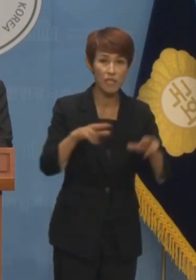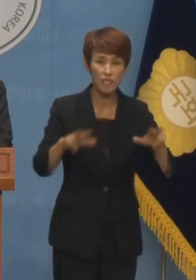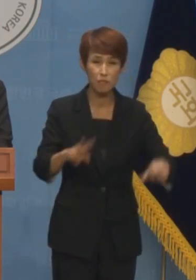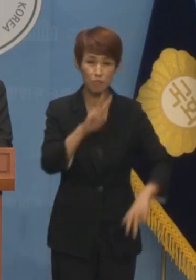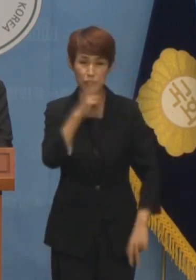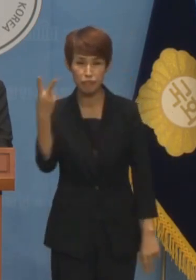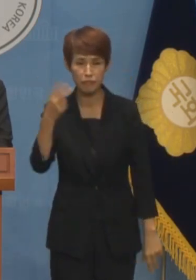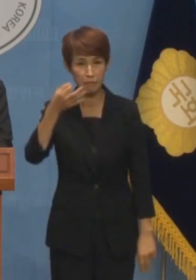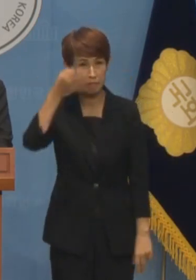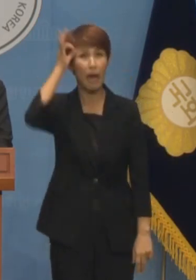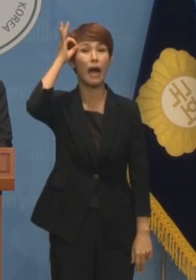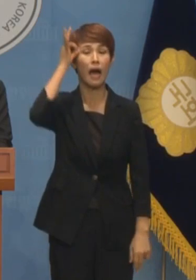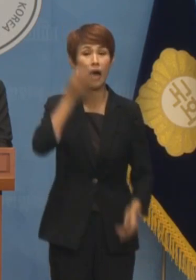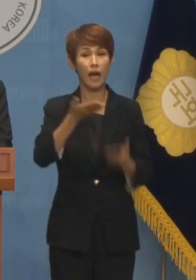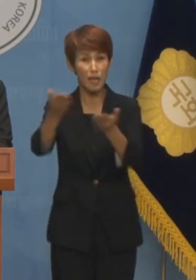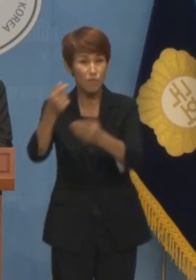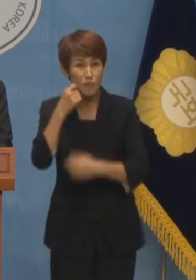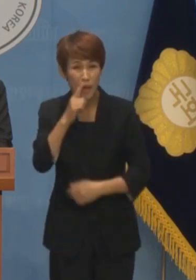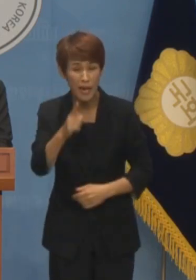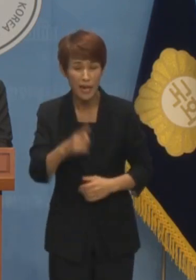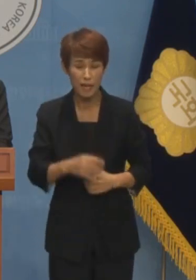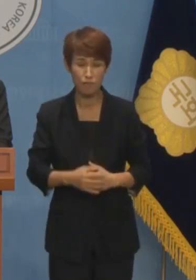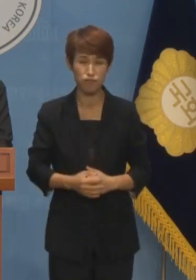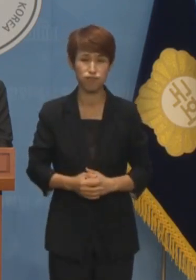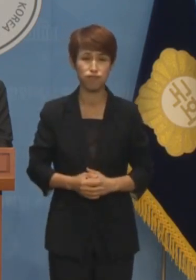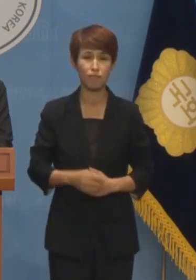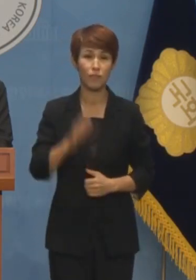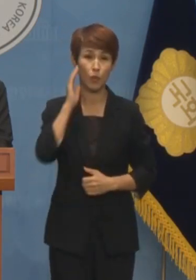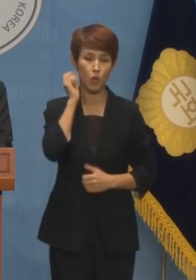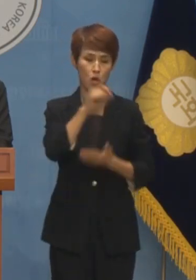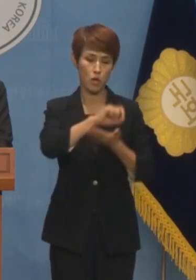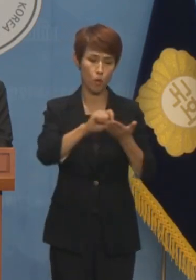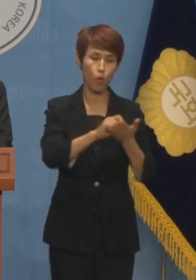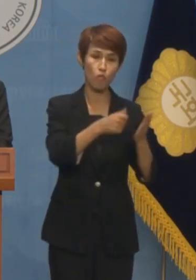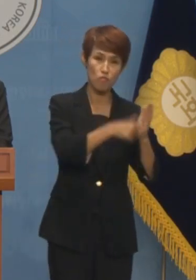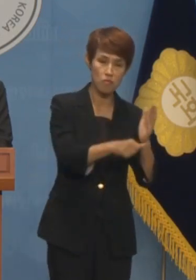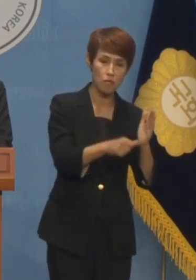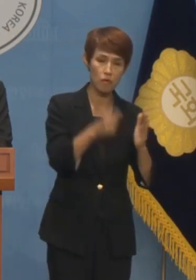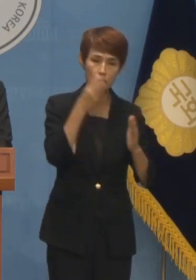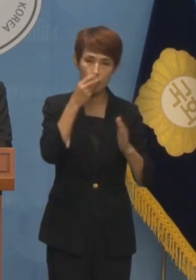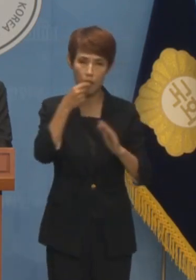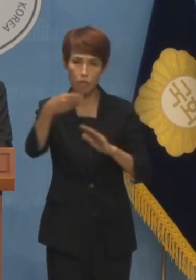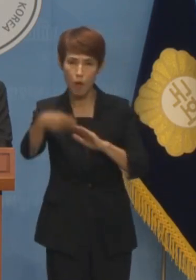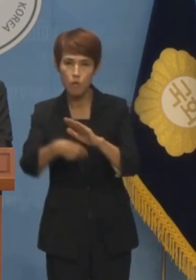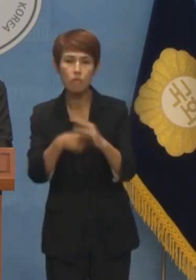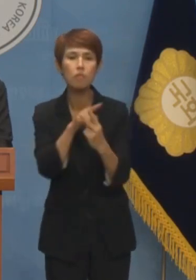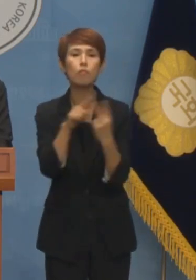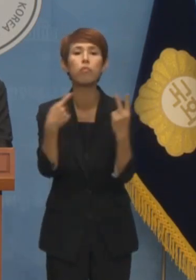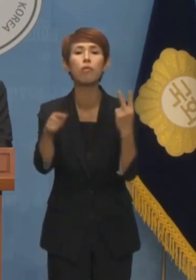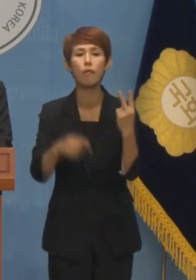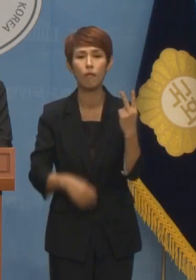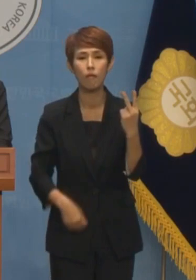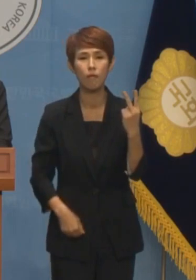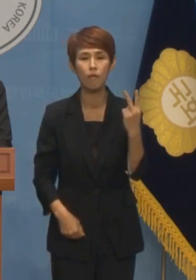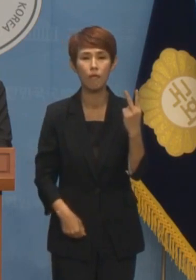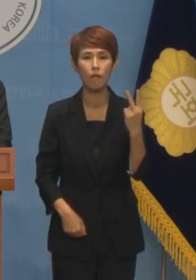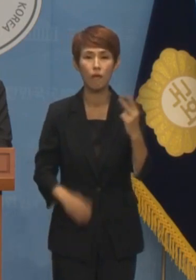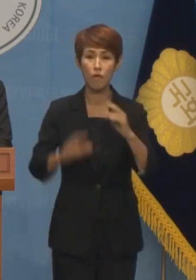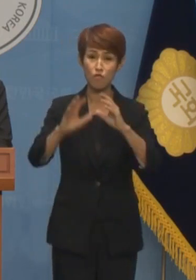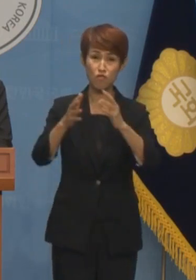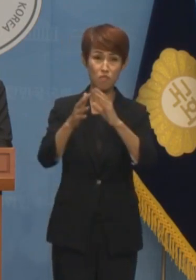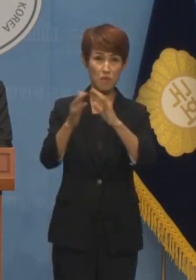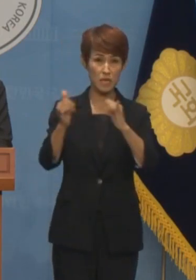말입니까? 대통령 기록물과 뇌물 중 어느 쪽이 맞습니까? 언제까지